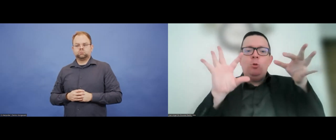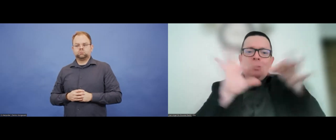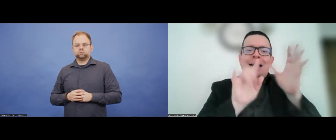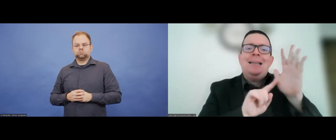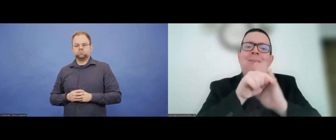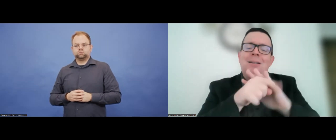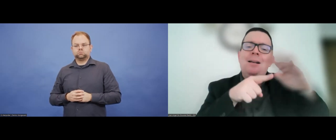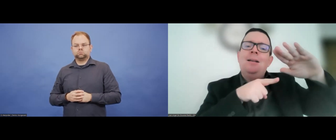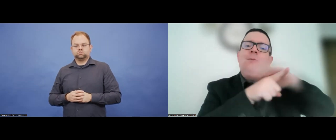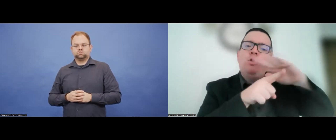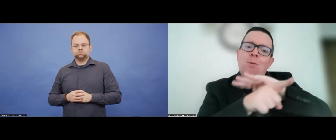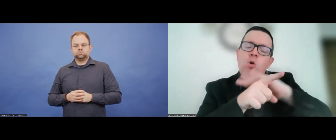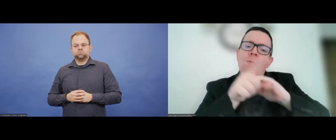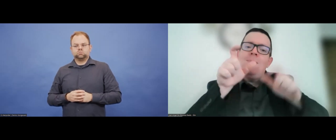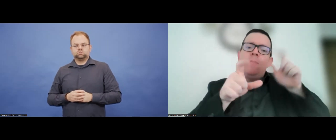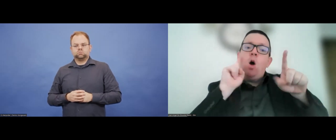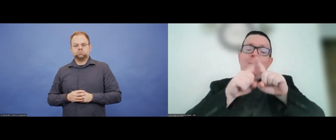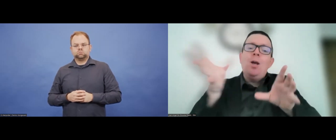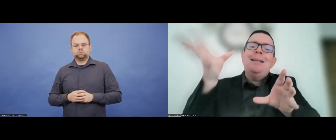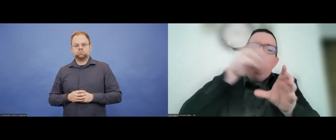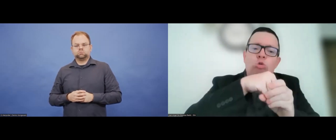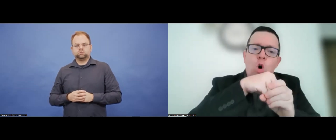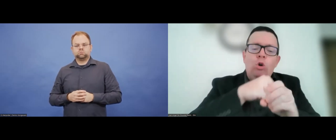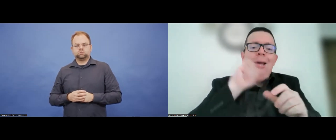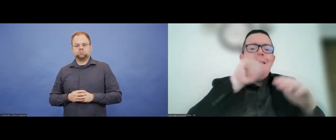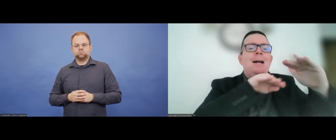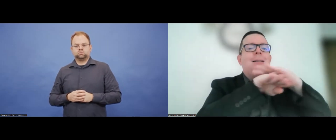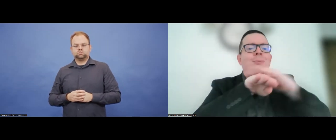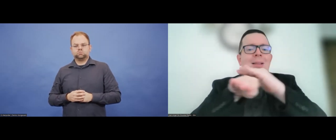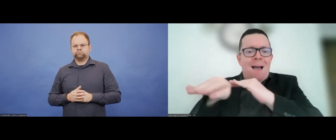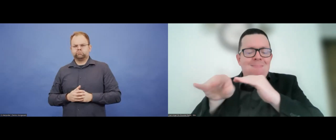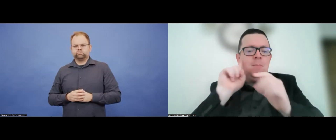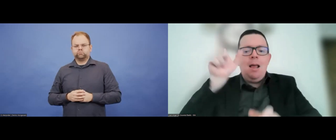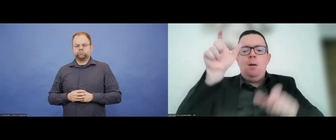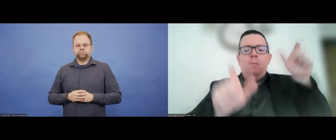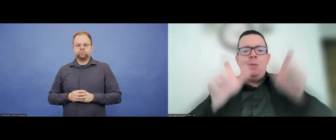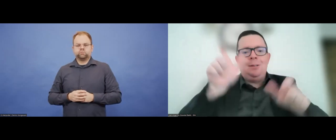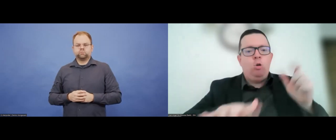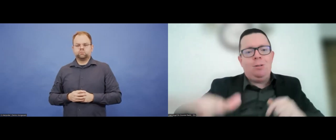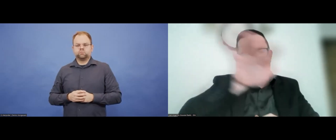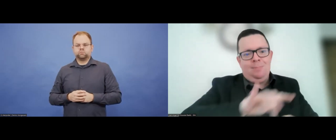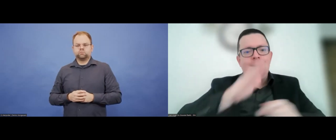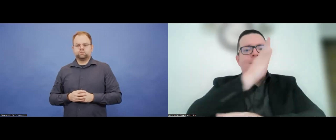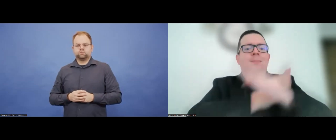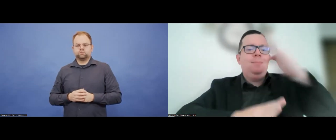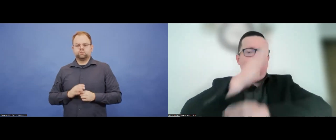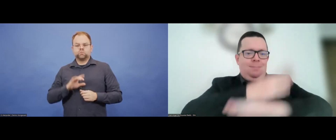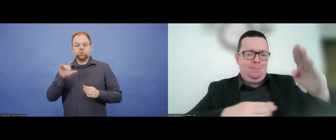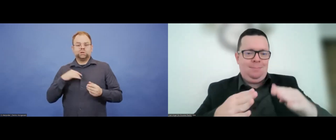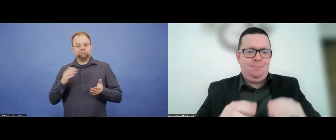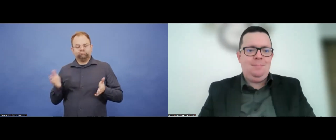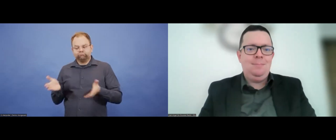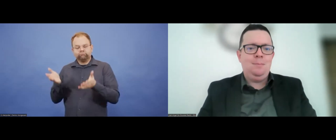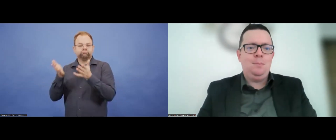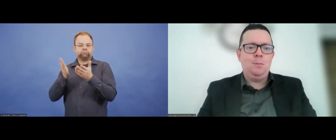y que también vayamos en armonía con lo que los Objetivos de Desarrollo Sostenible están mencionando. Que de esta manera demos una